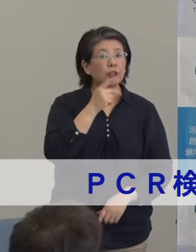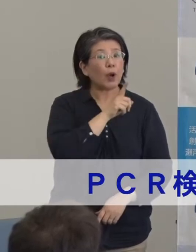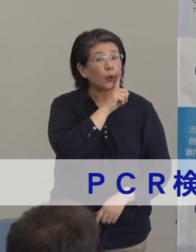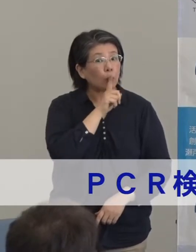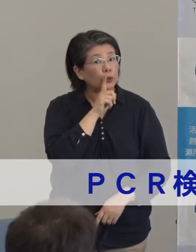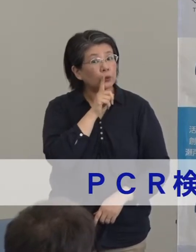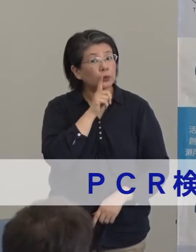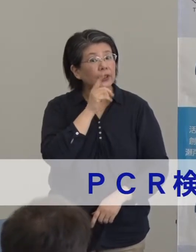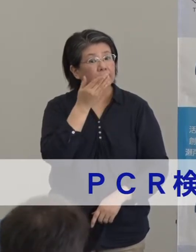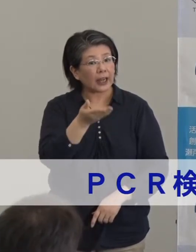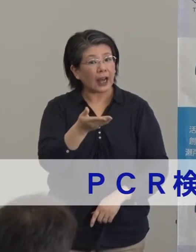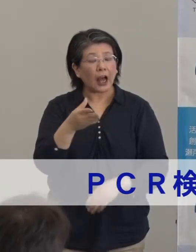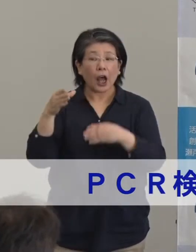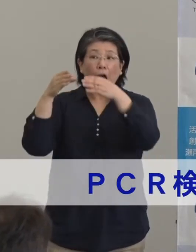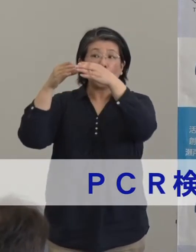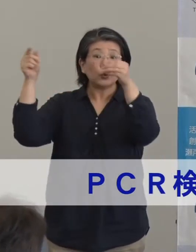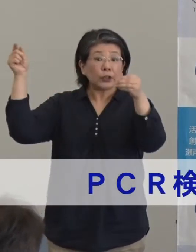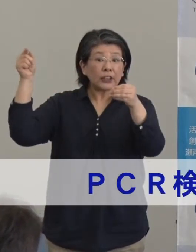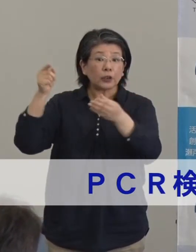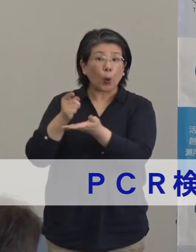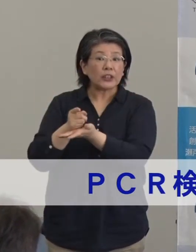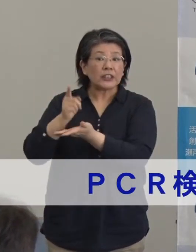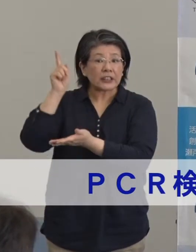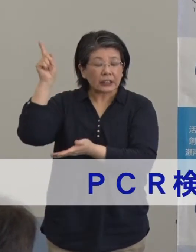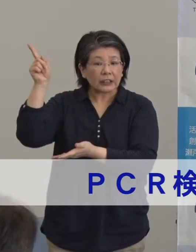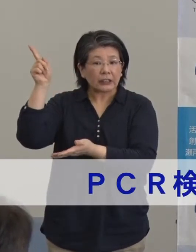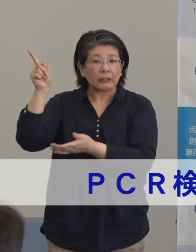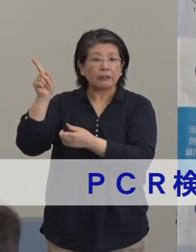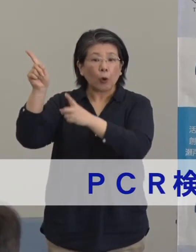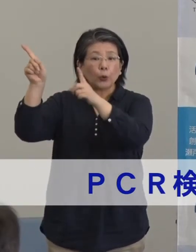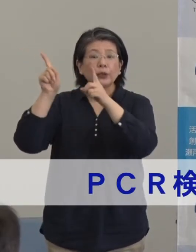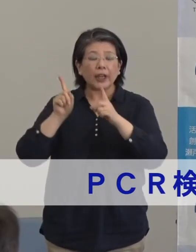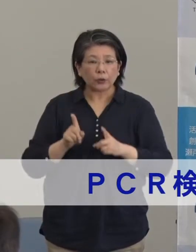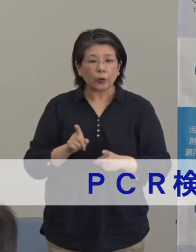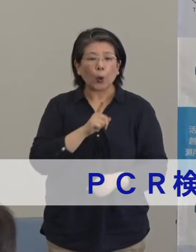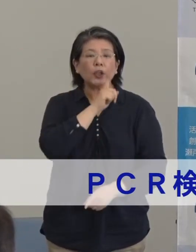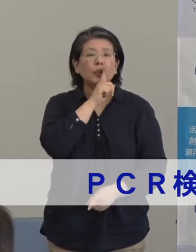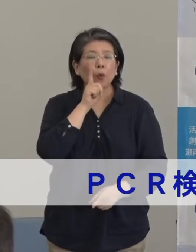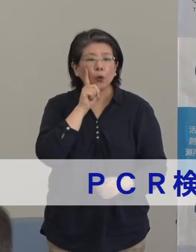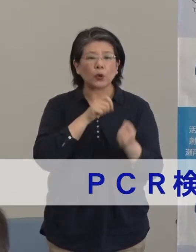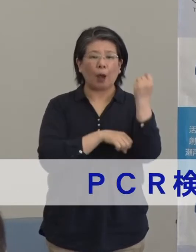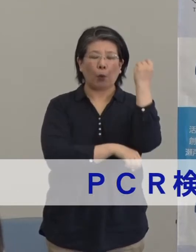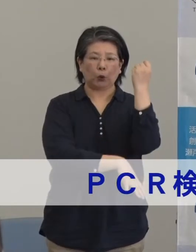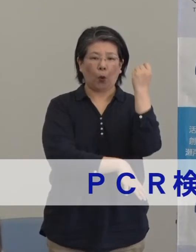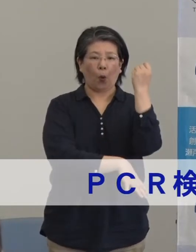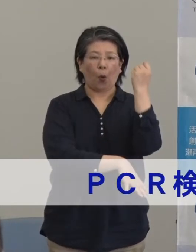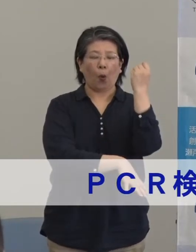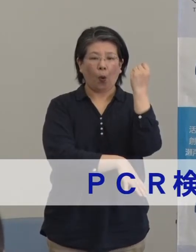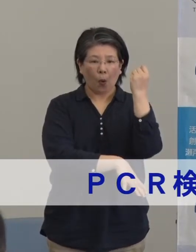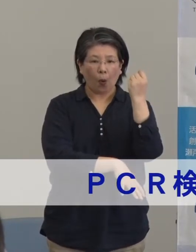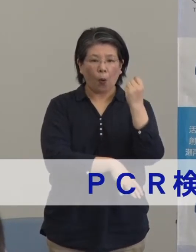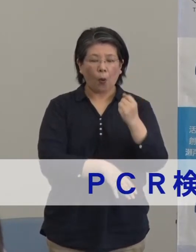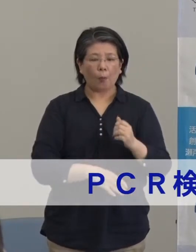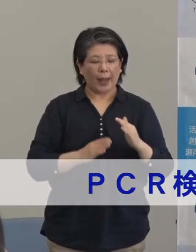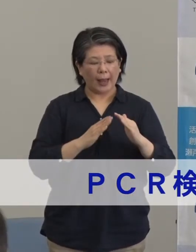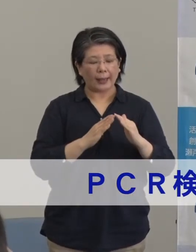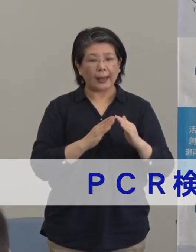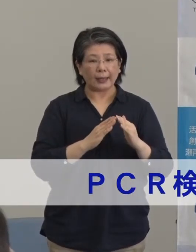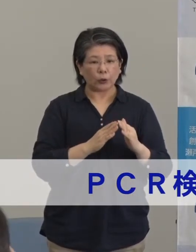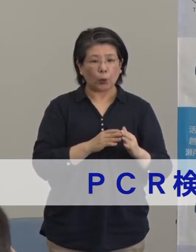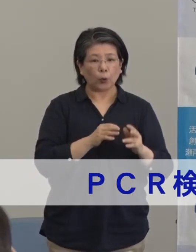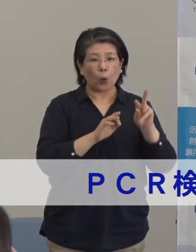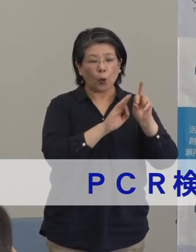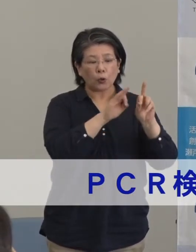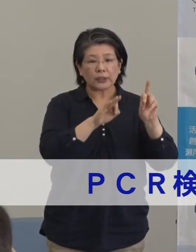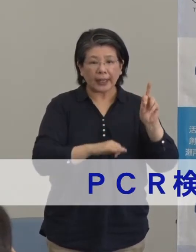まあ、基本的に国の方の指針でも非公表原則とするとされておりますし、まあ、近隣住民とか